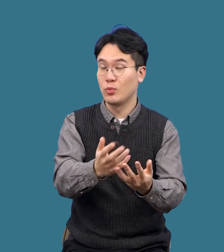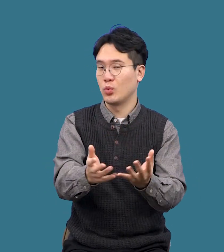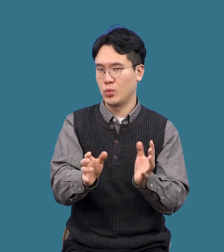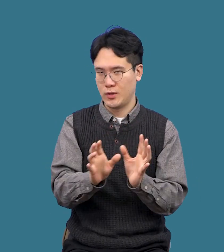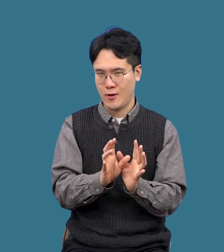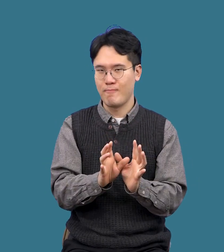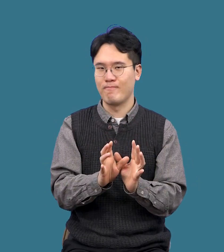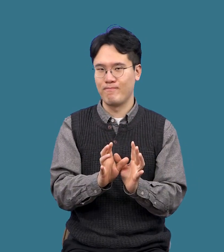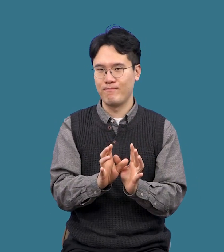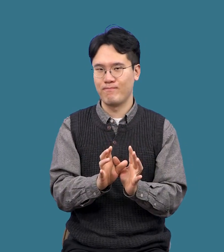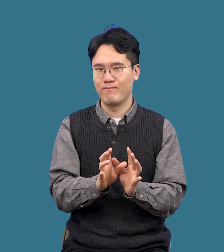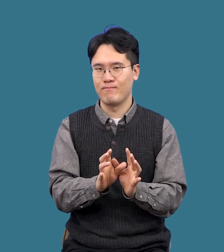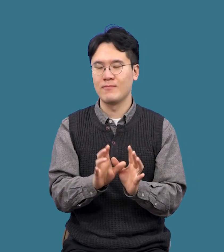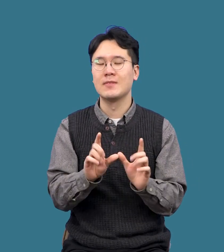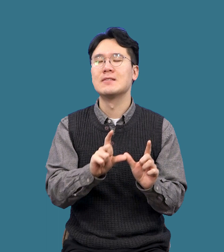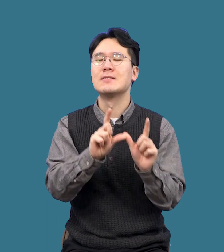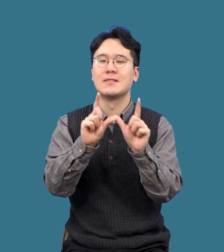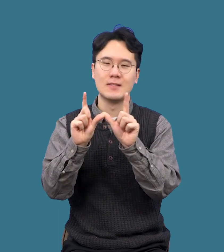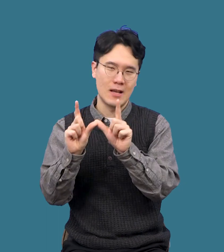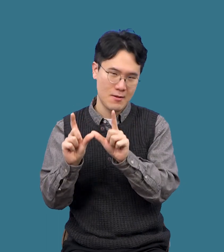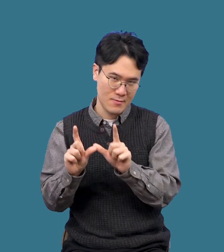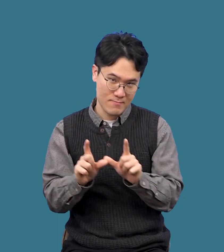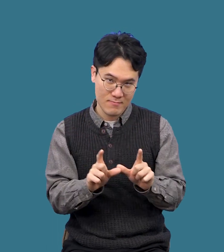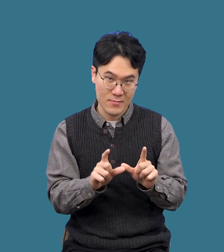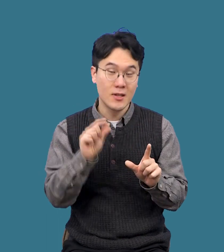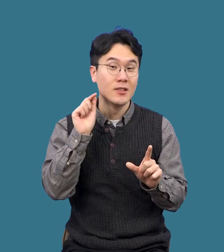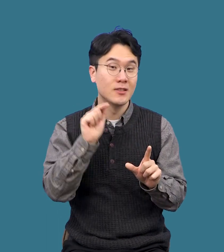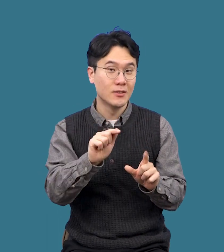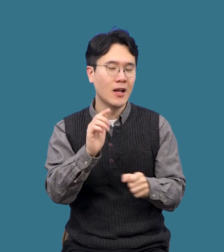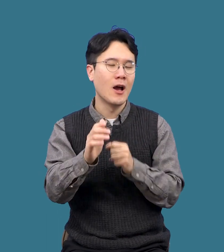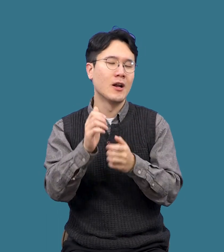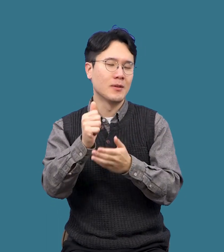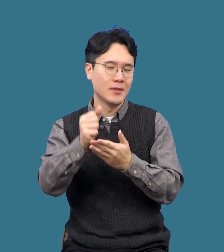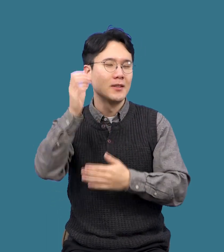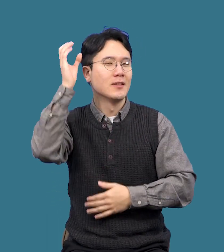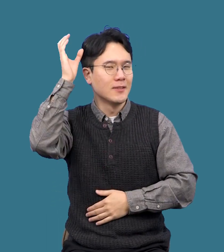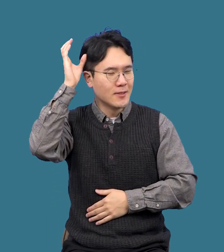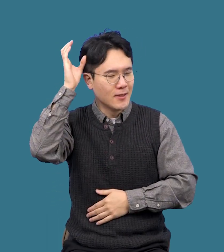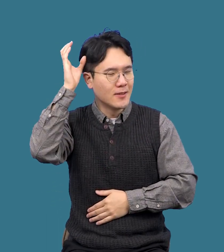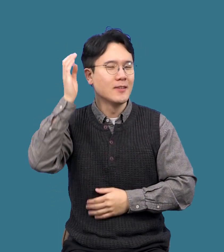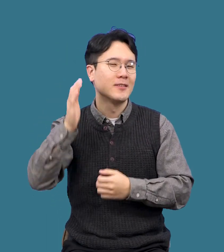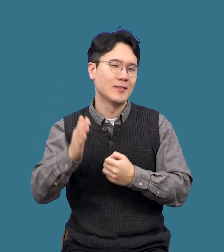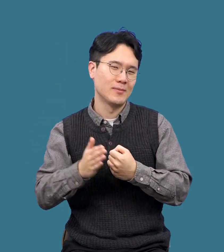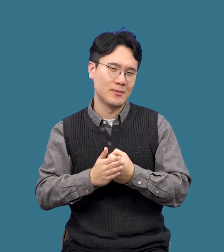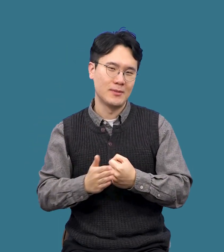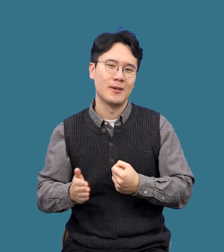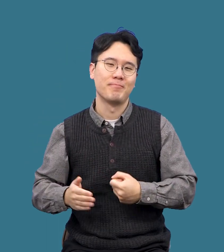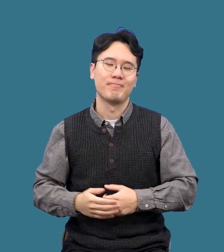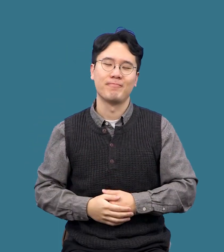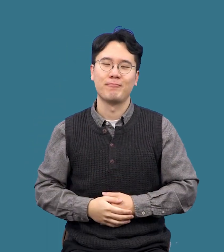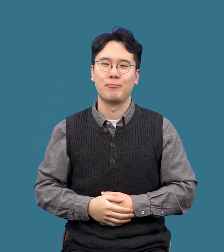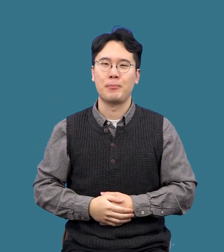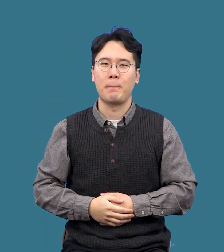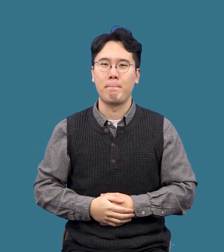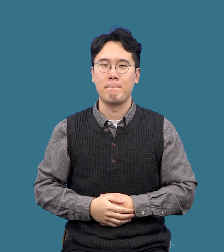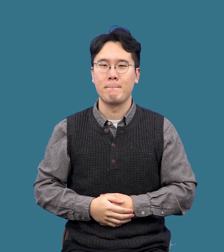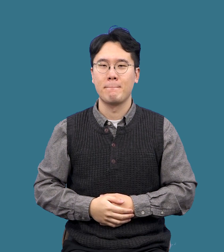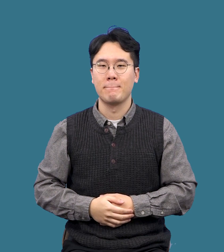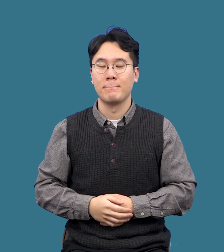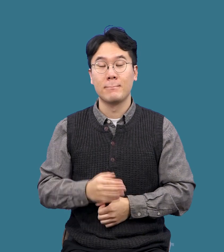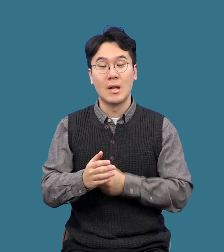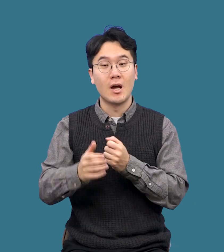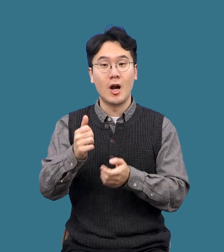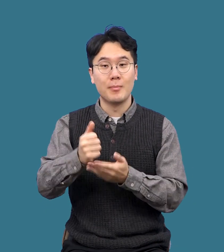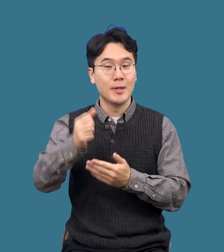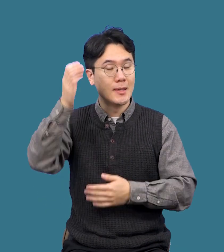Christ-centered life를 살 것을 기대하시기 때문입니다. 자, 이제 그분이 기대하시는 공동체의